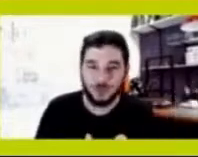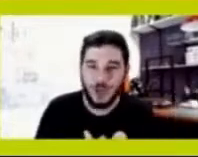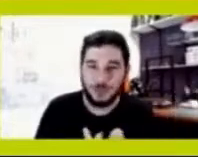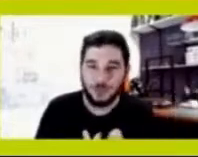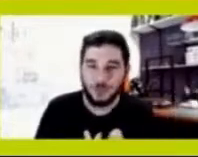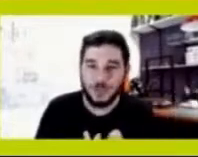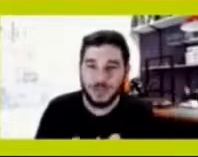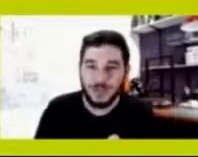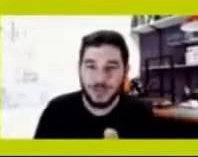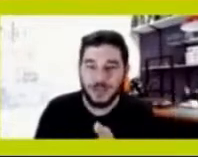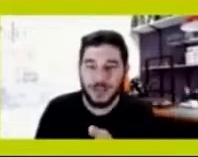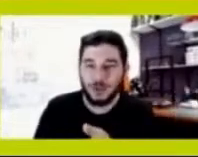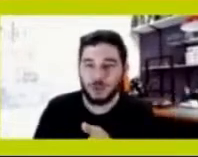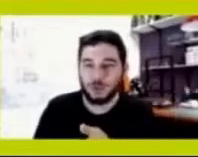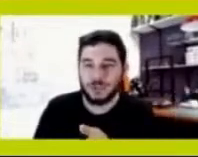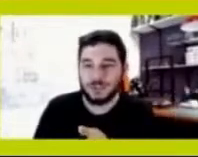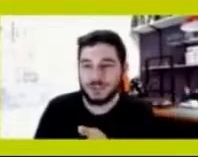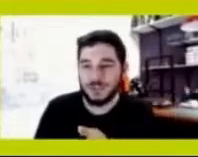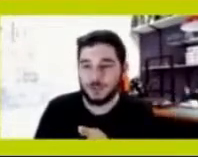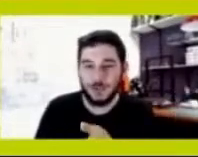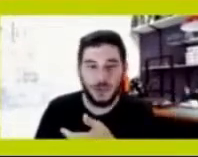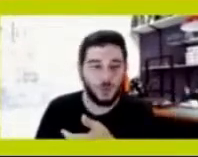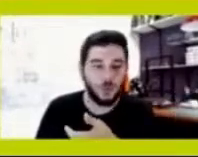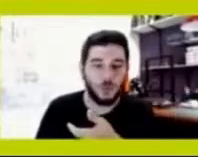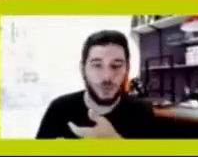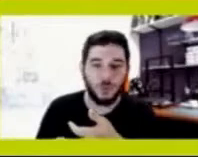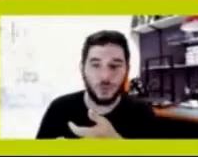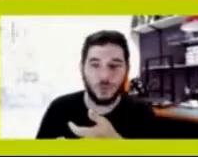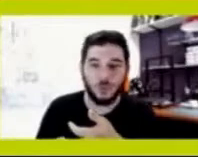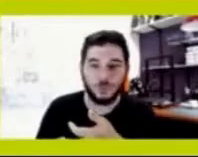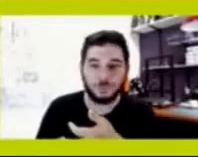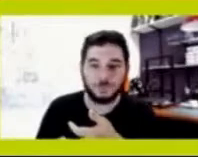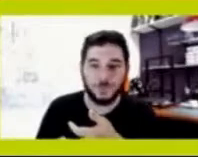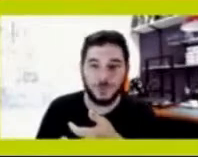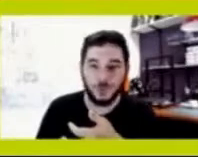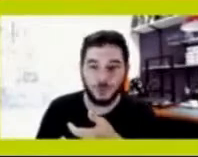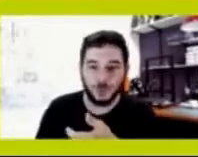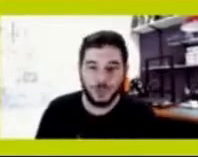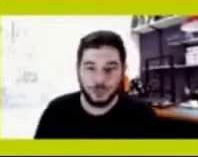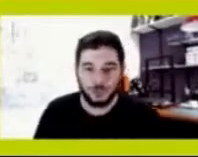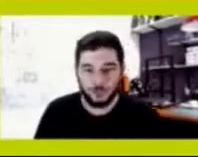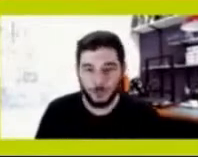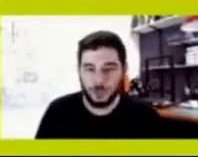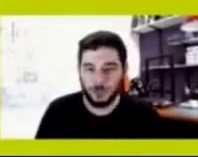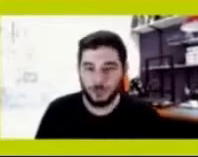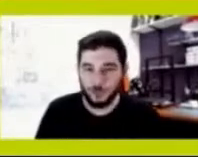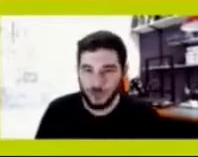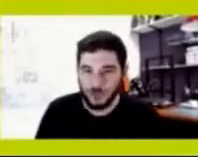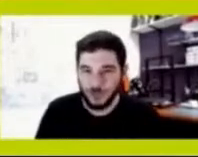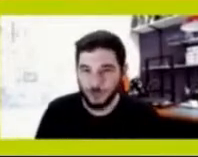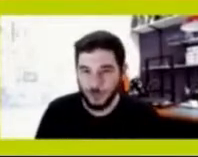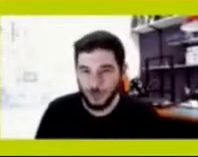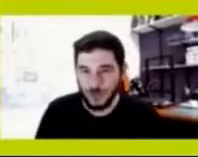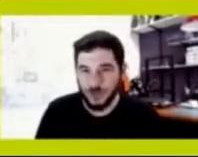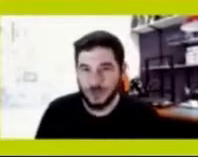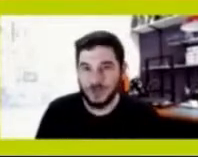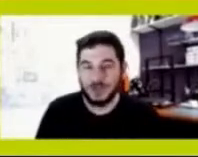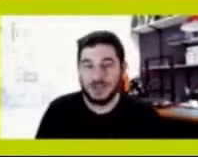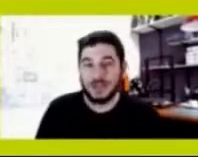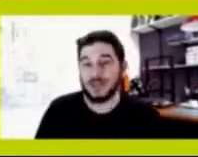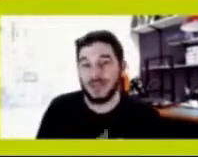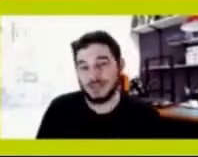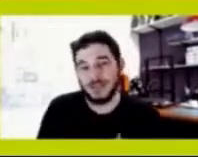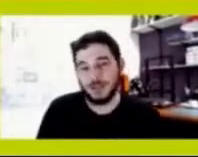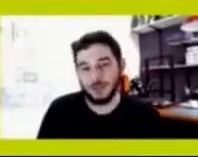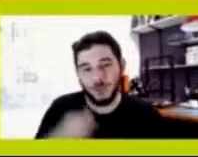Que o Live Transcribe, o Relay, e o terceiro é o projeto